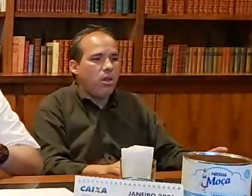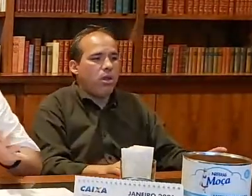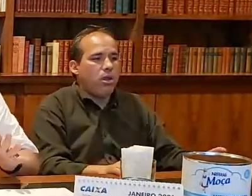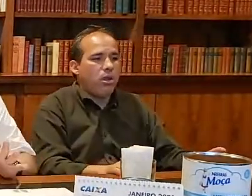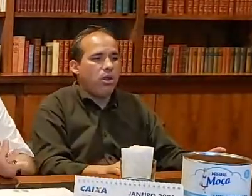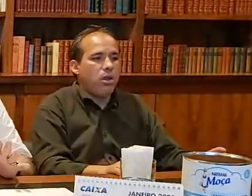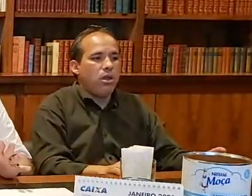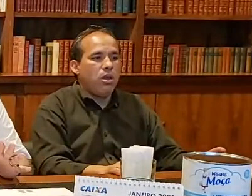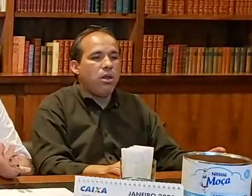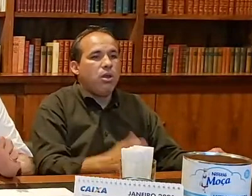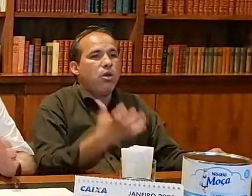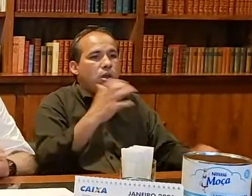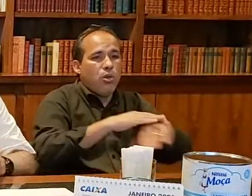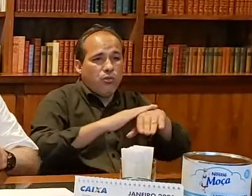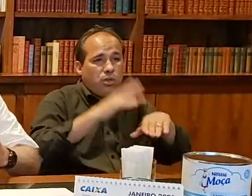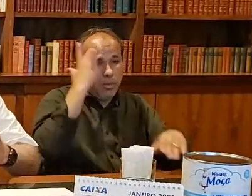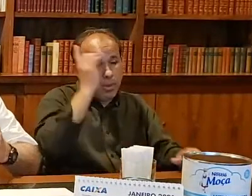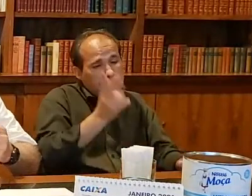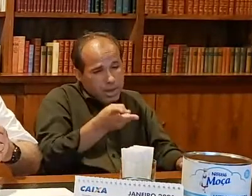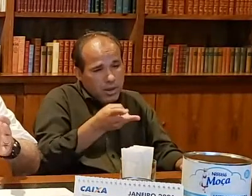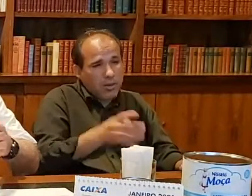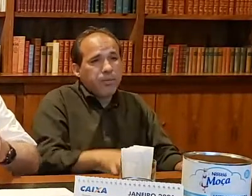Então é isso que eles queriam conversar amanhã, porque